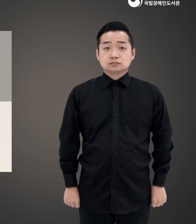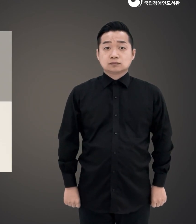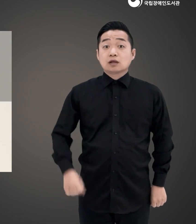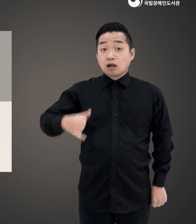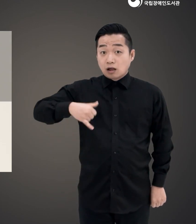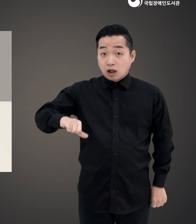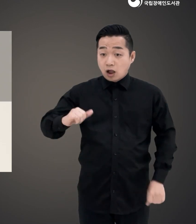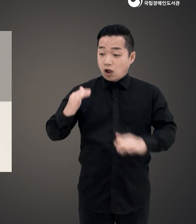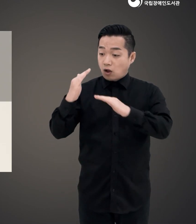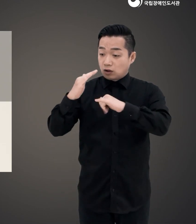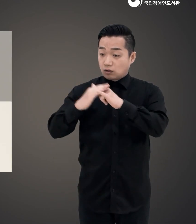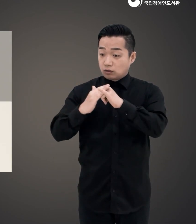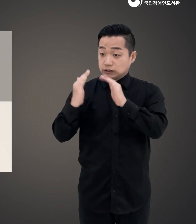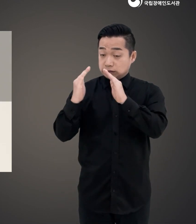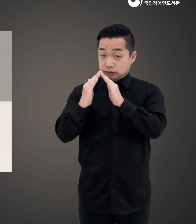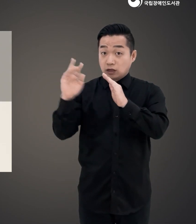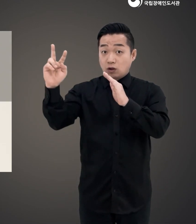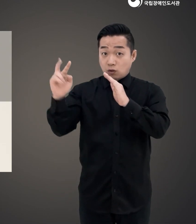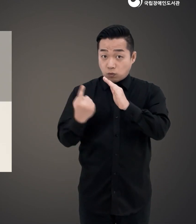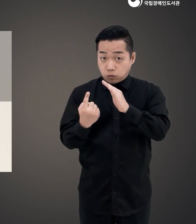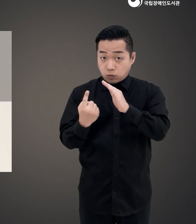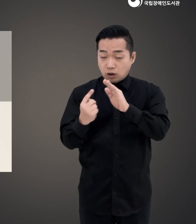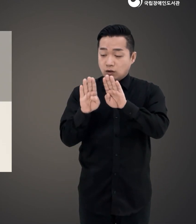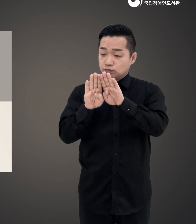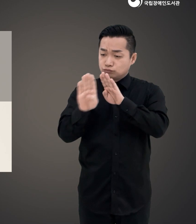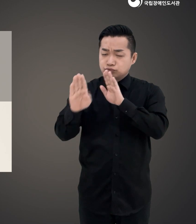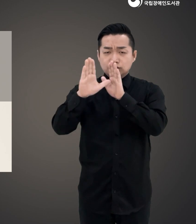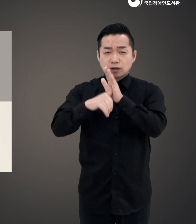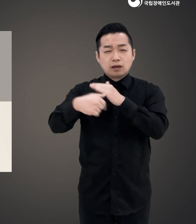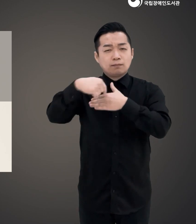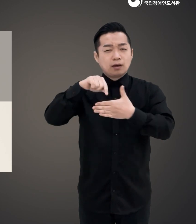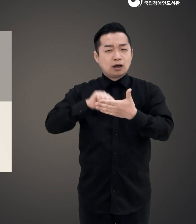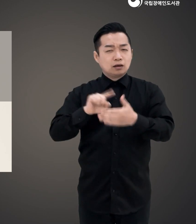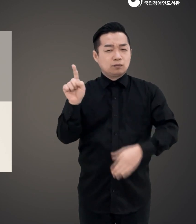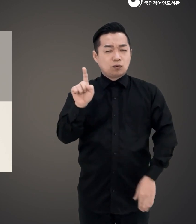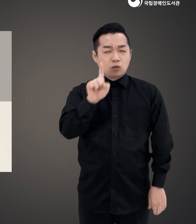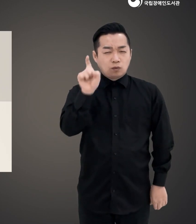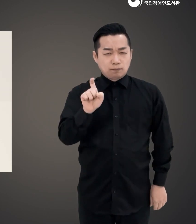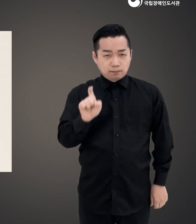아이가 어린이집에서 돌아와 현관문을 열 때의 마음은 무엇일까?